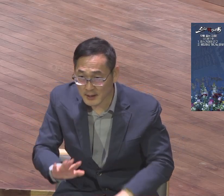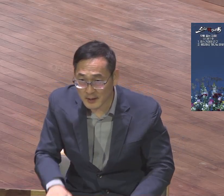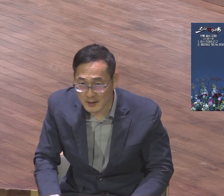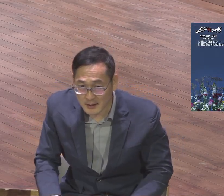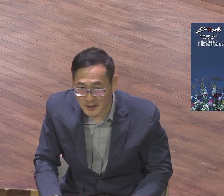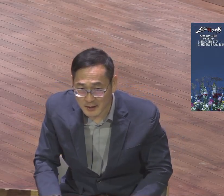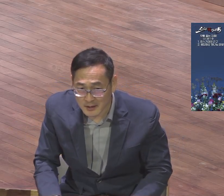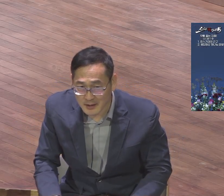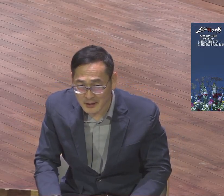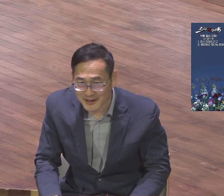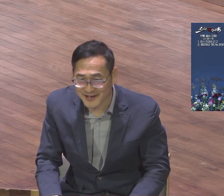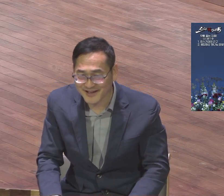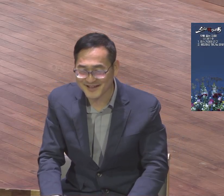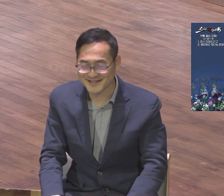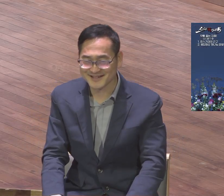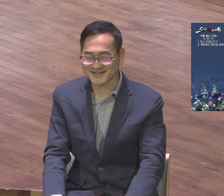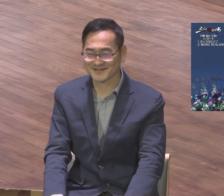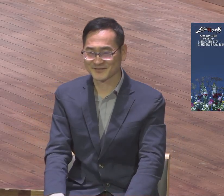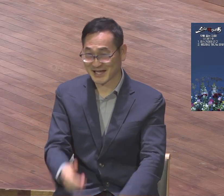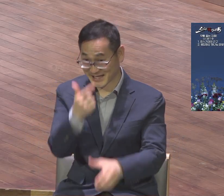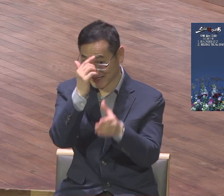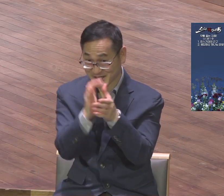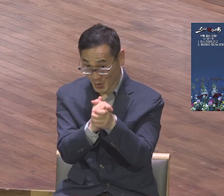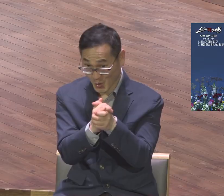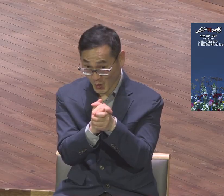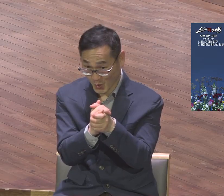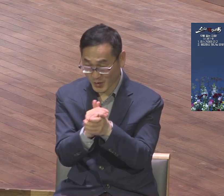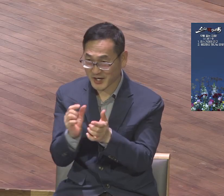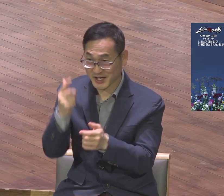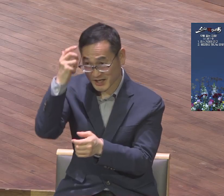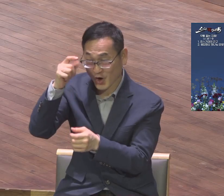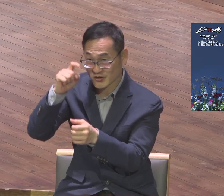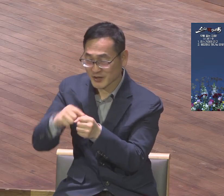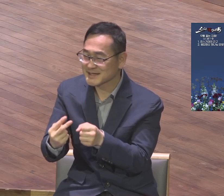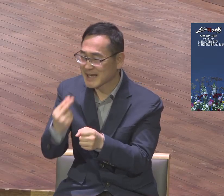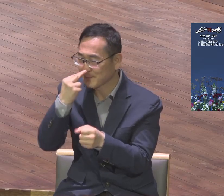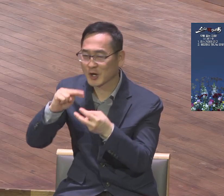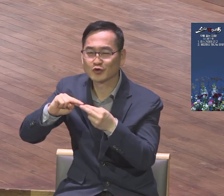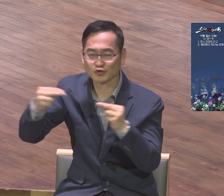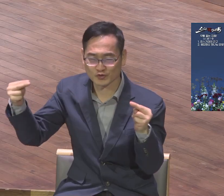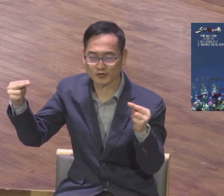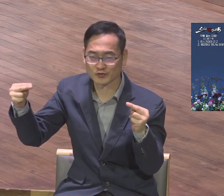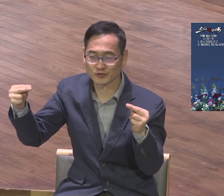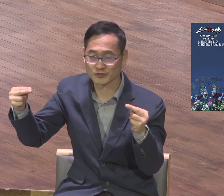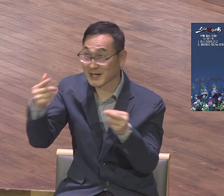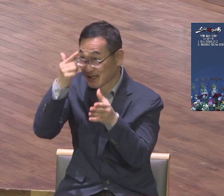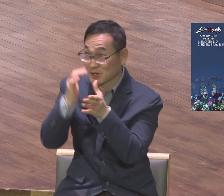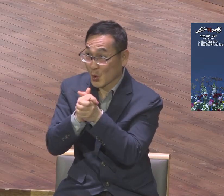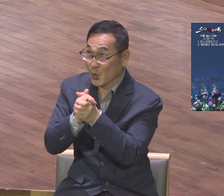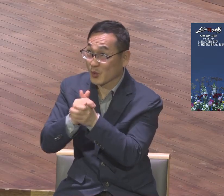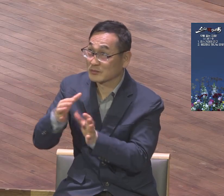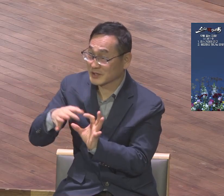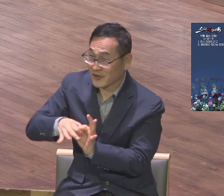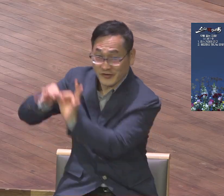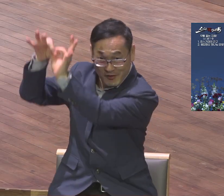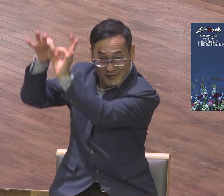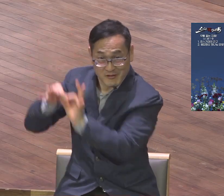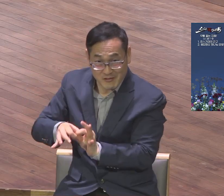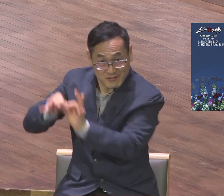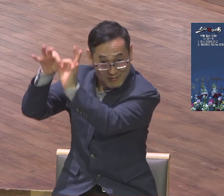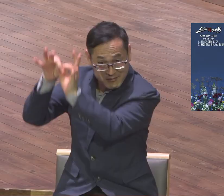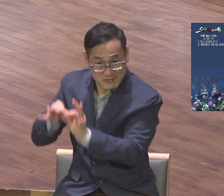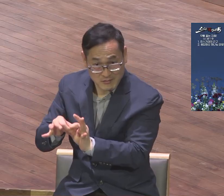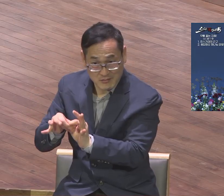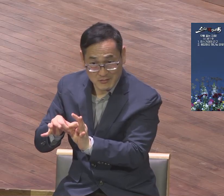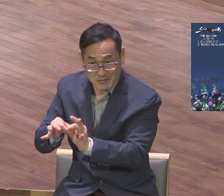어떤 문제가 닥쳐와도 하나님과 나와의 영적 교제의 통로가 되어 있다고 하면 문제가 문제될